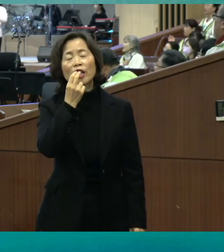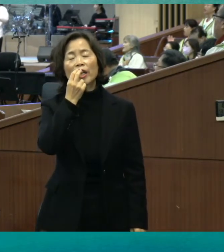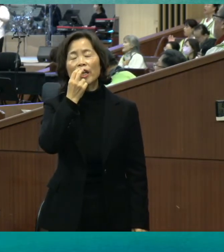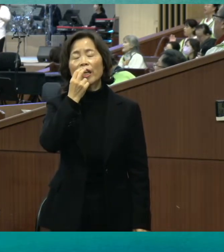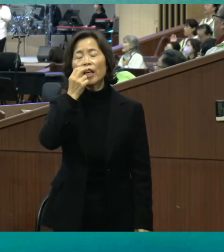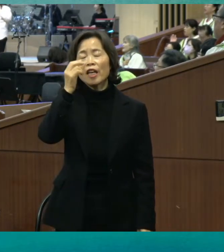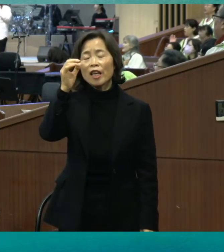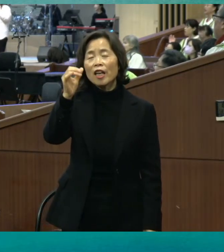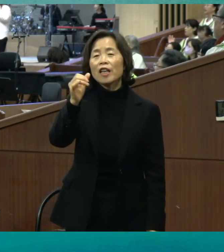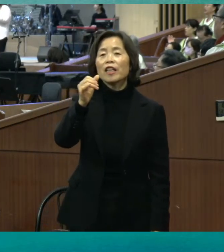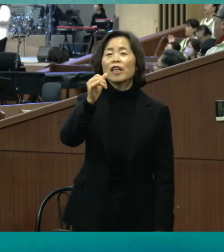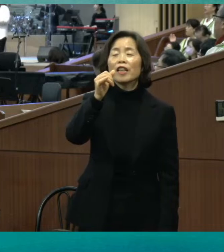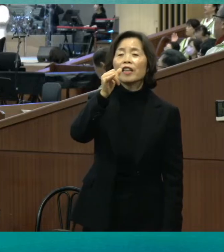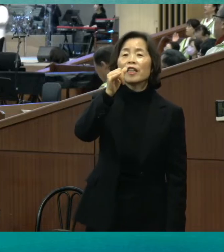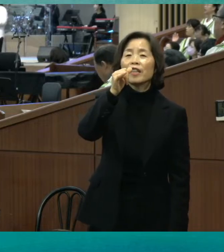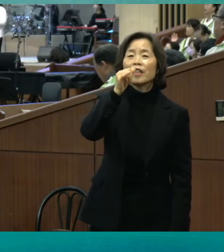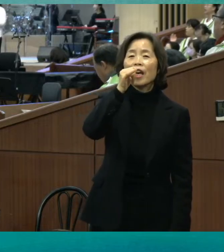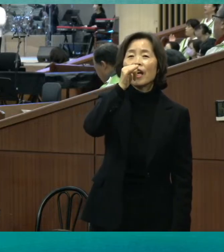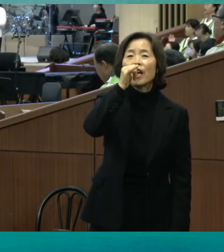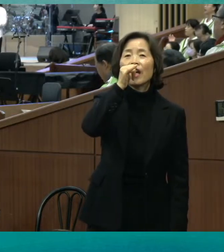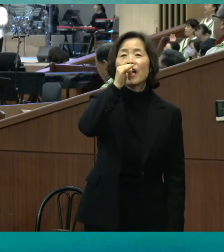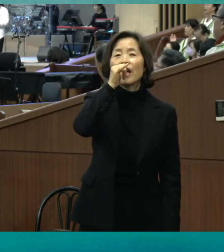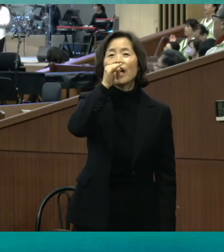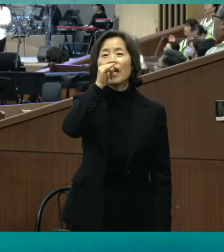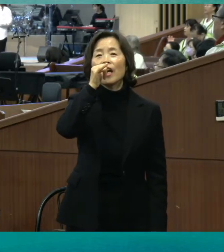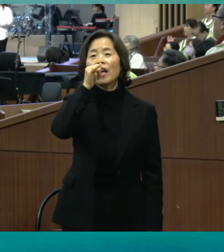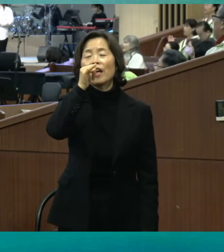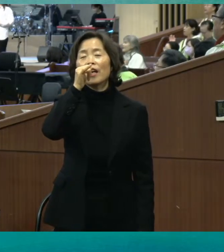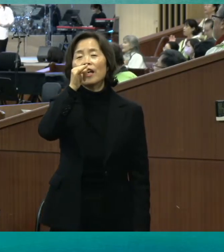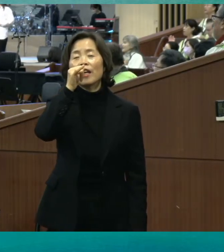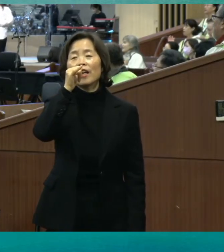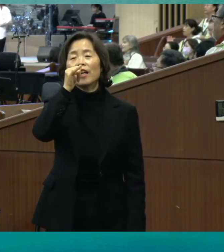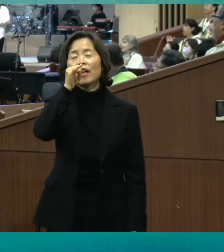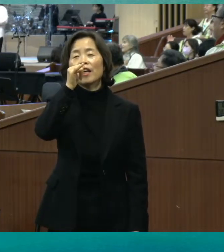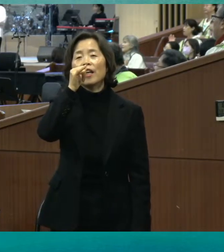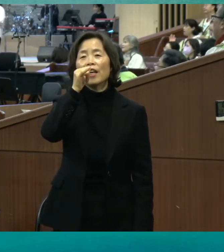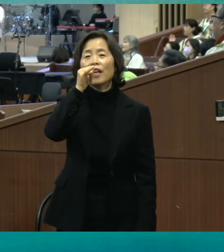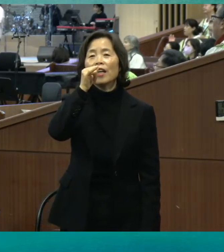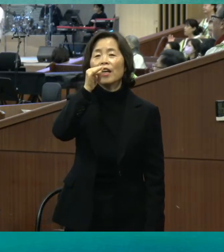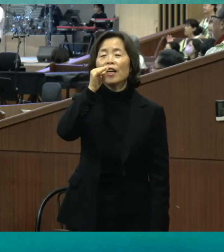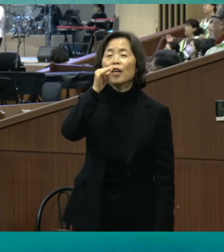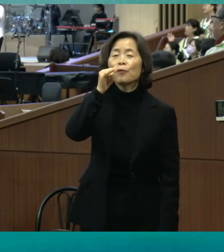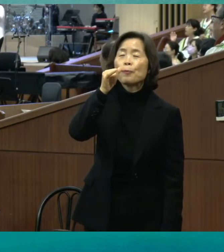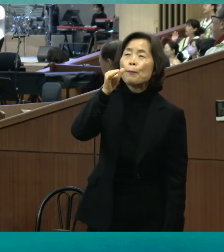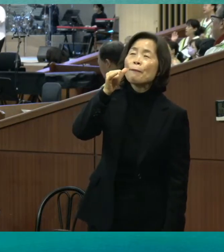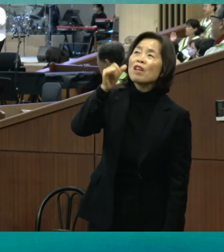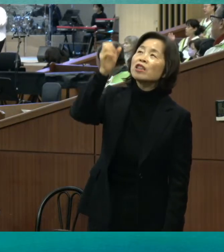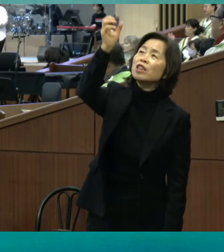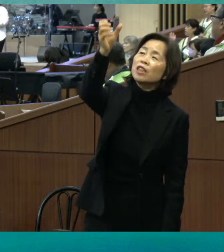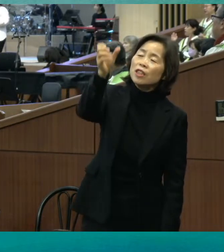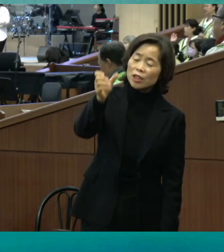마음을 다하여 한 번 더 고백합니다 십자가 십자가